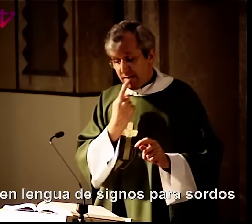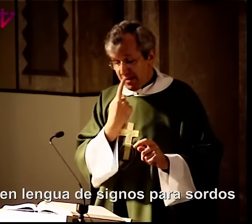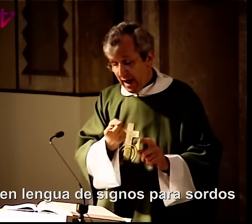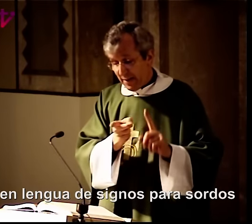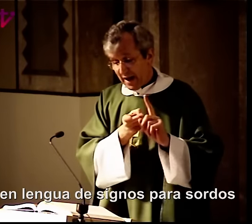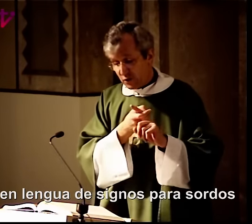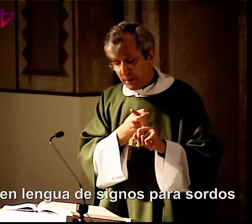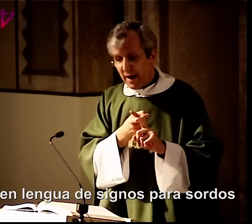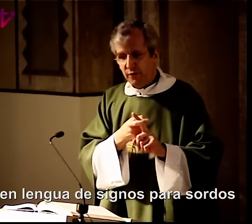llama a su hermano